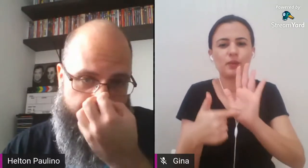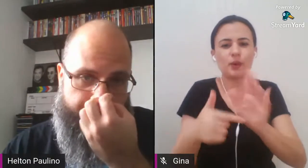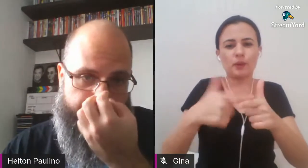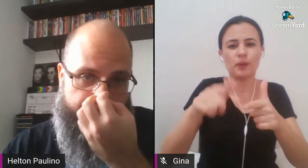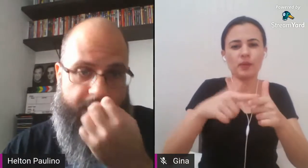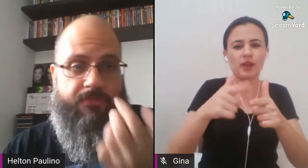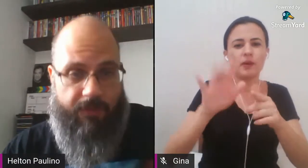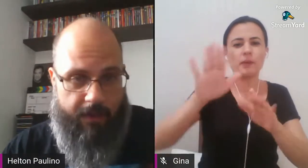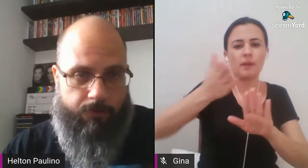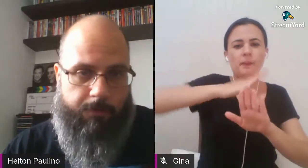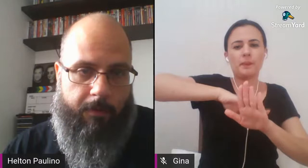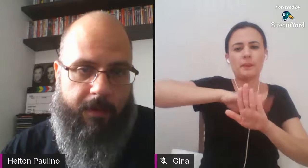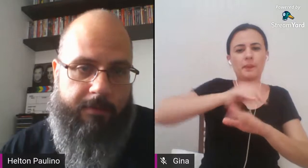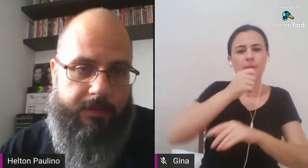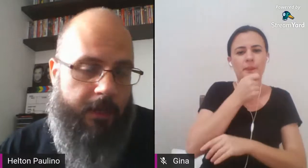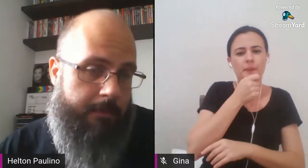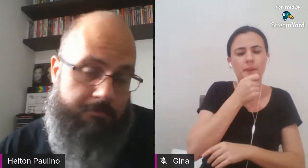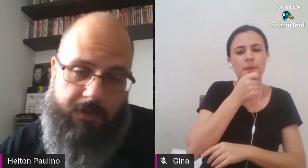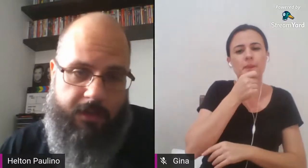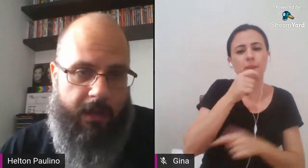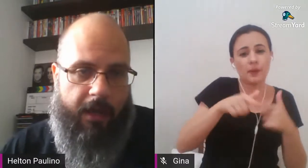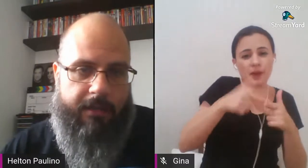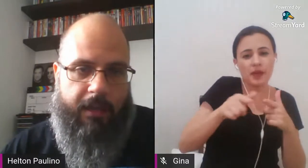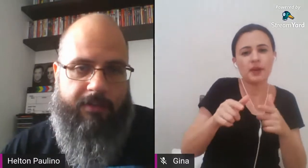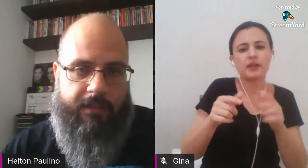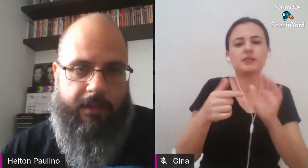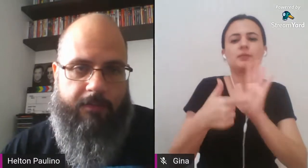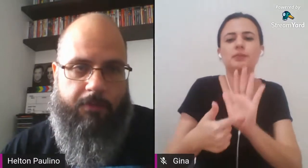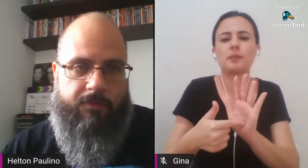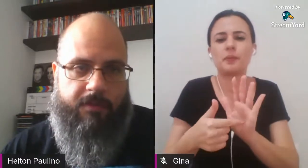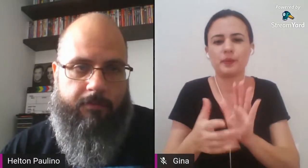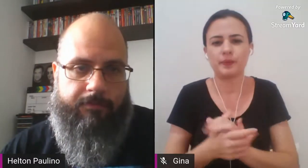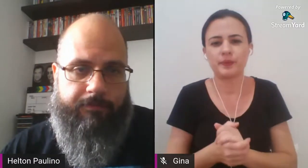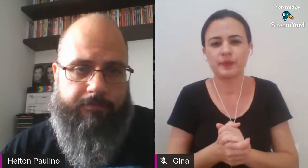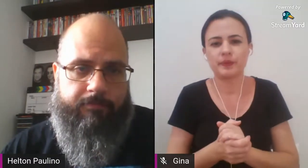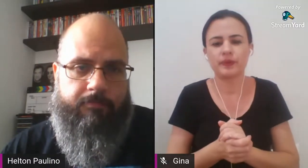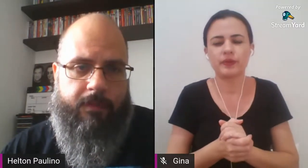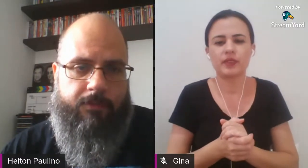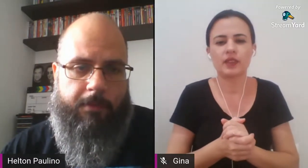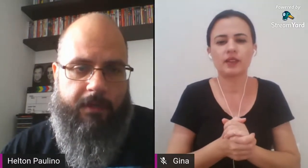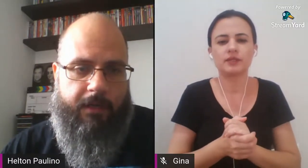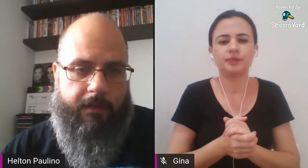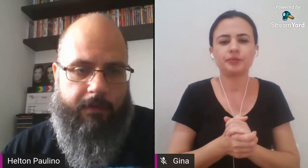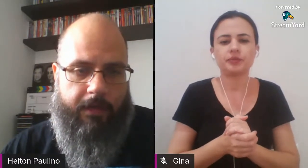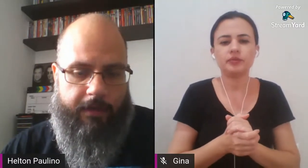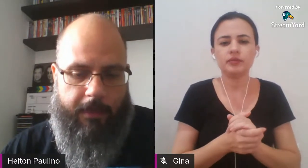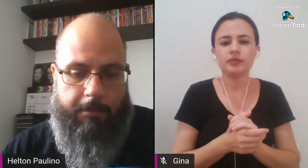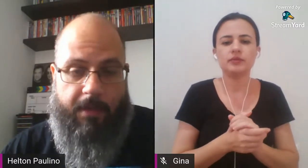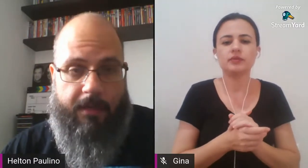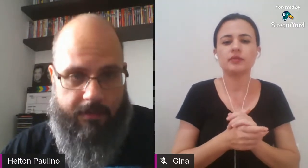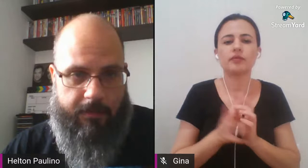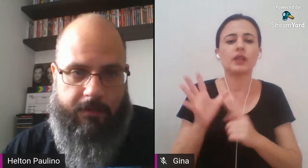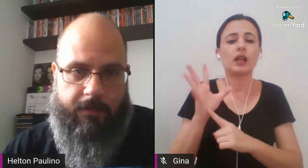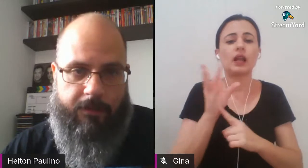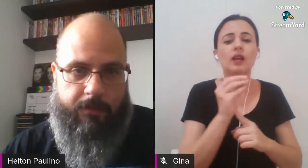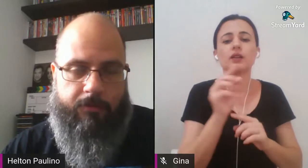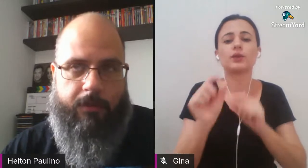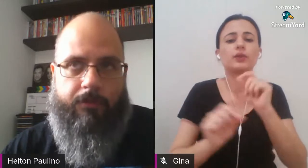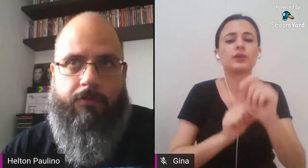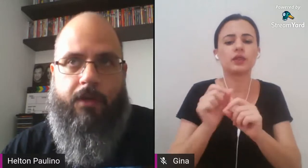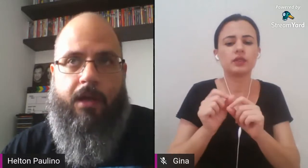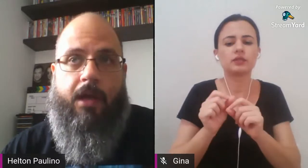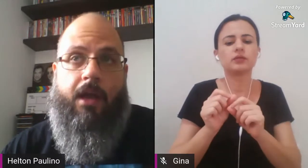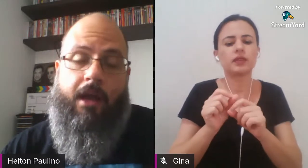para rever os problemas, e a arte ela vai ter exposição de uma maneira imensa